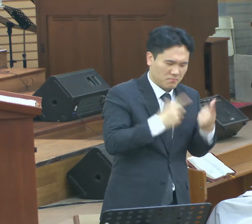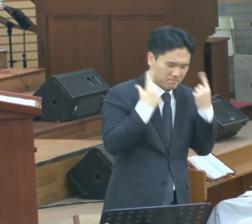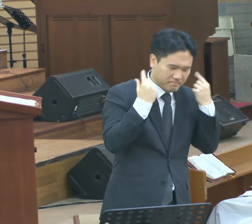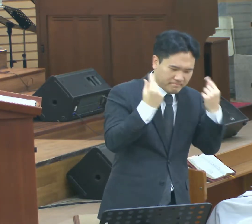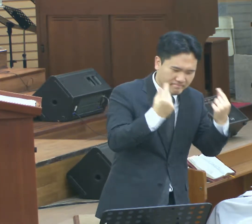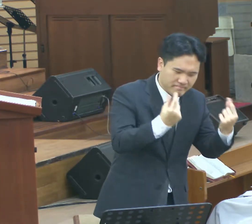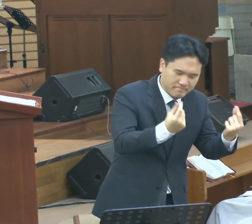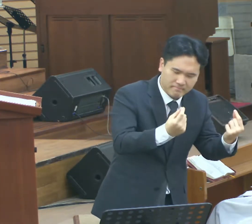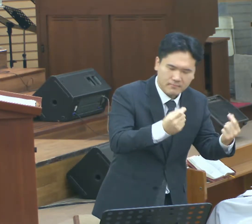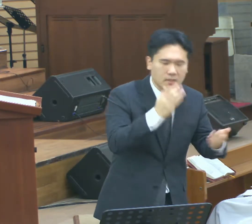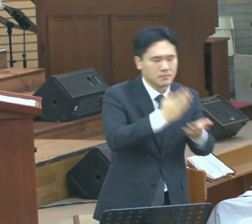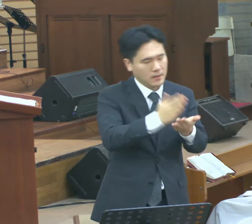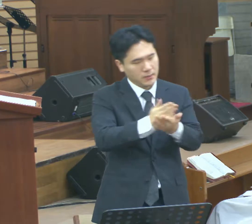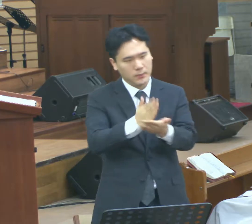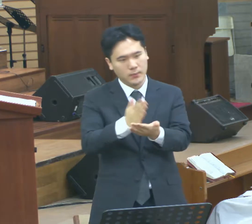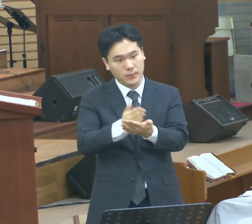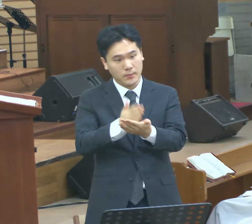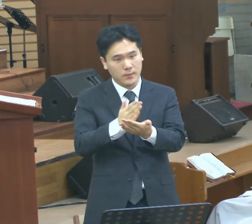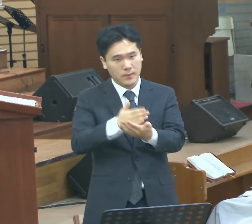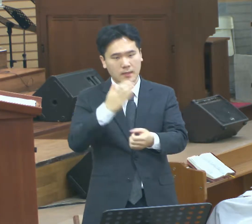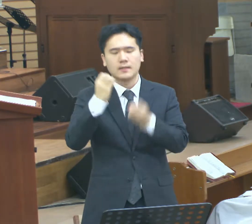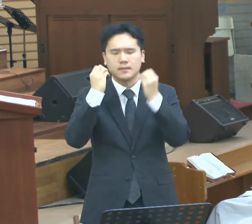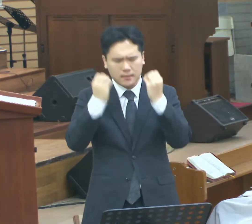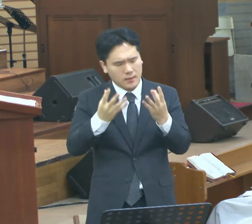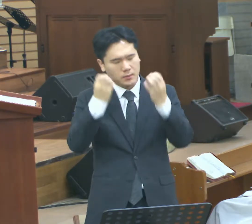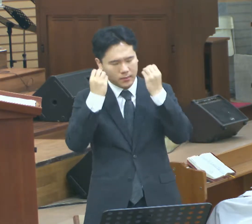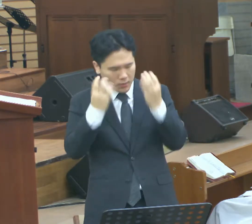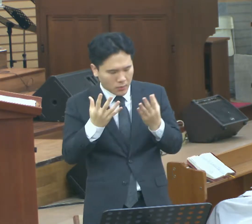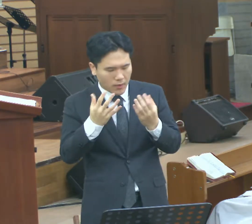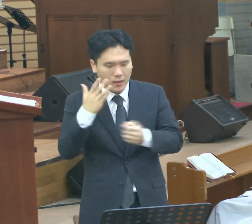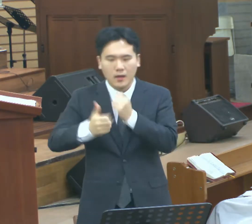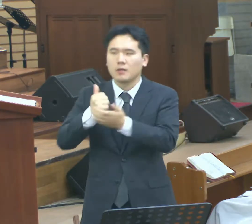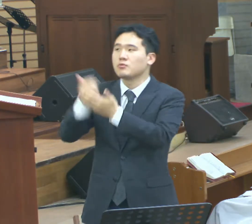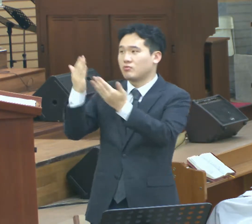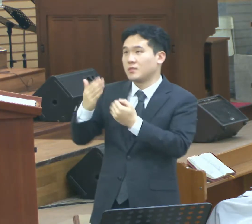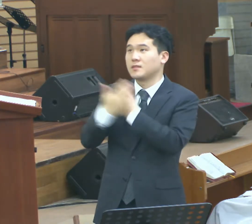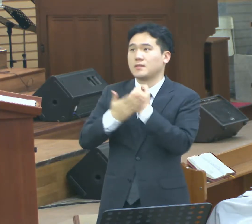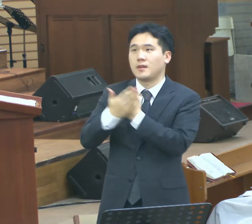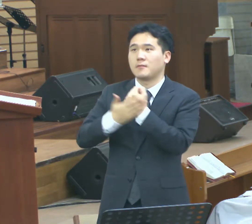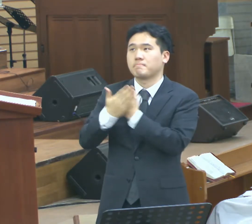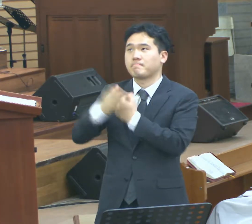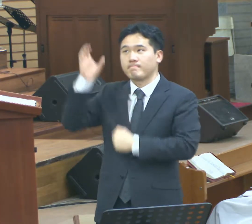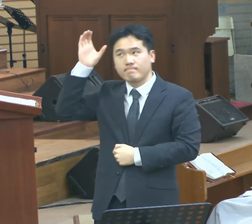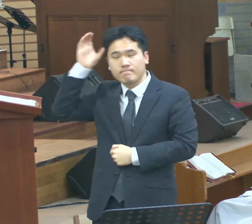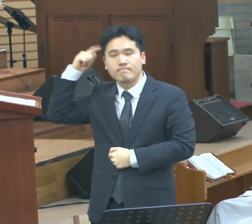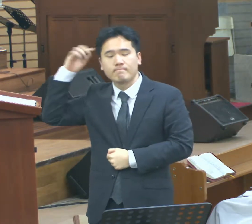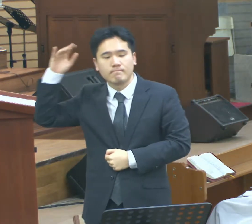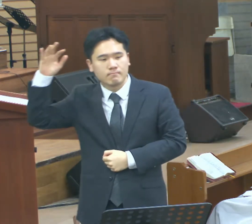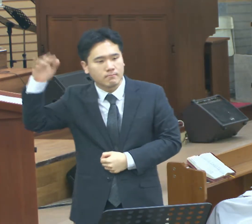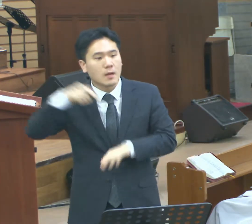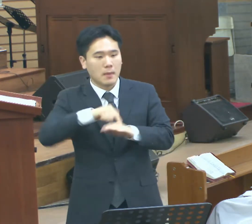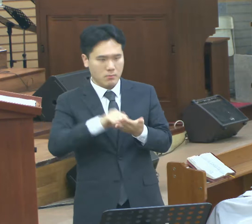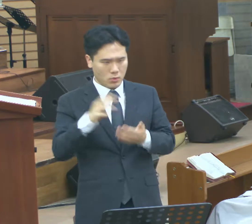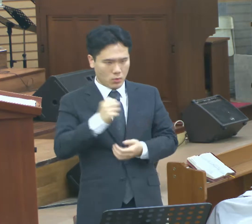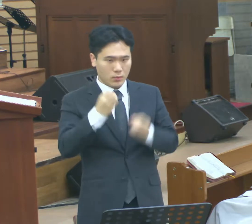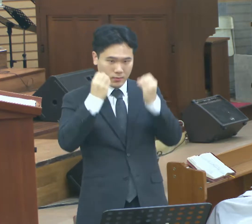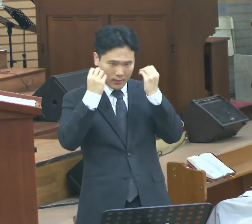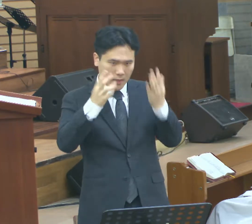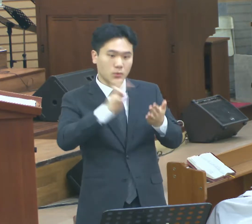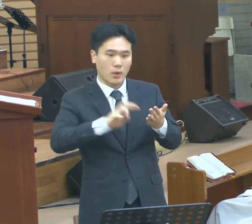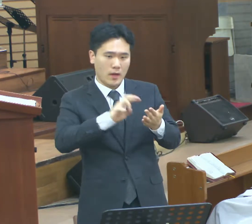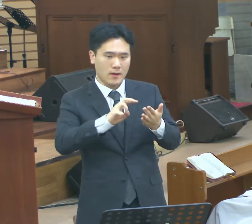옛날로 자꾸 돌아가려고 하지 말고 새롭게 주신의 은혜를 사모하면서 새 노래를 힘차게